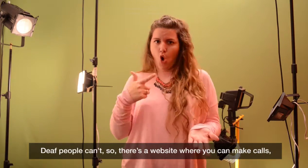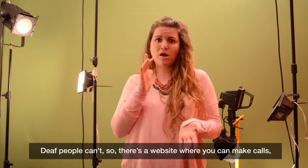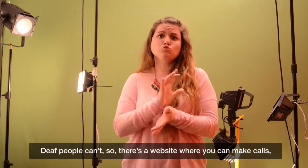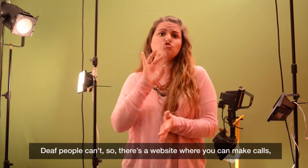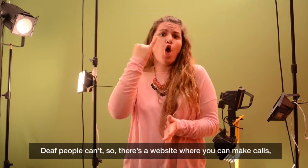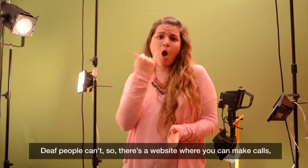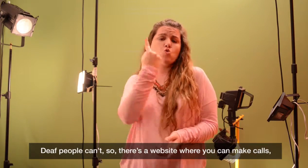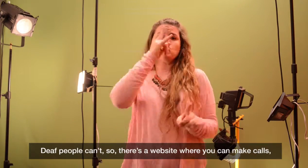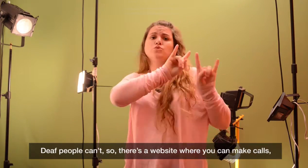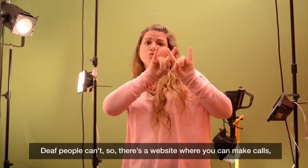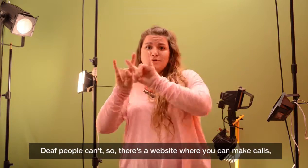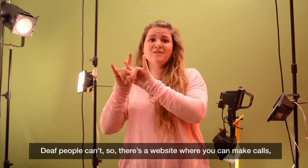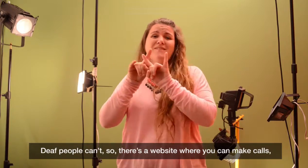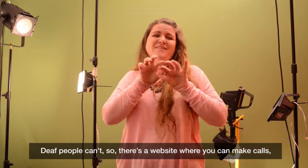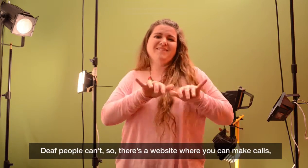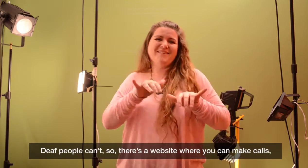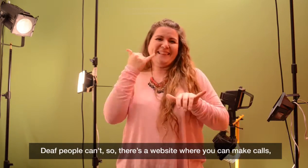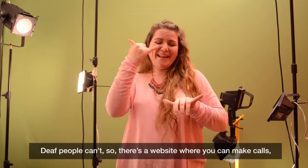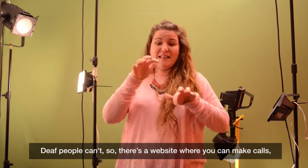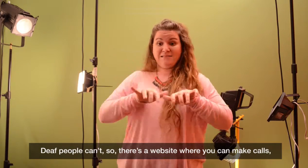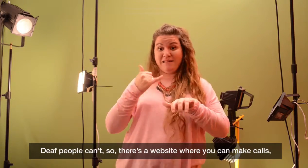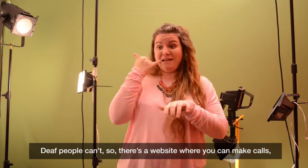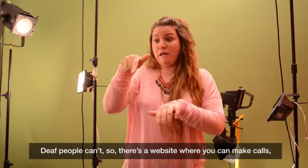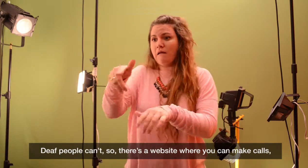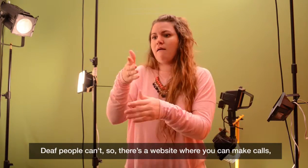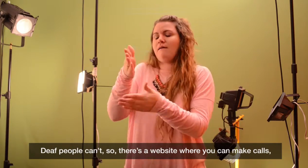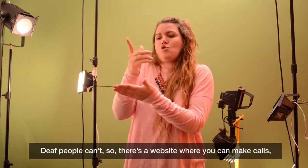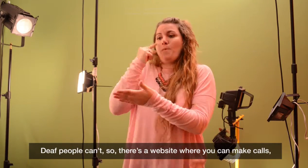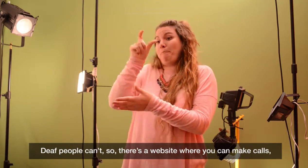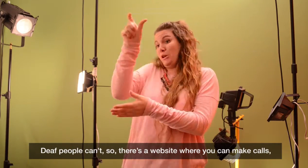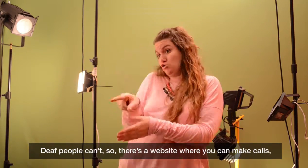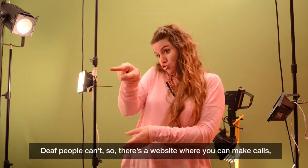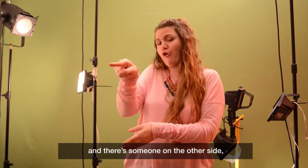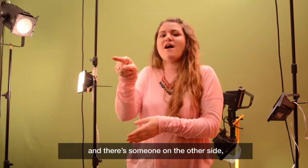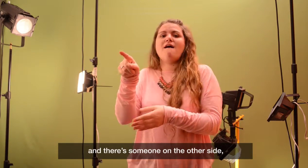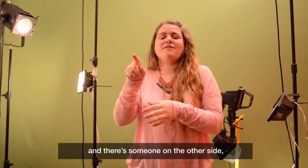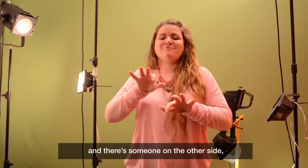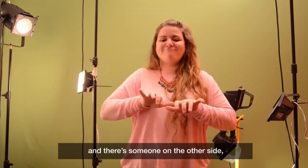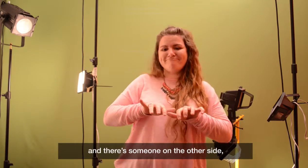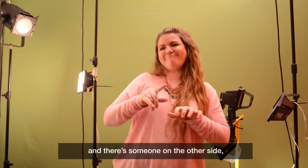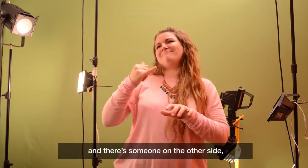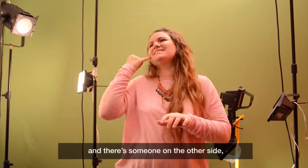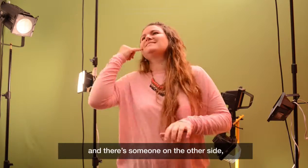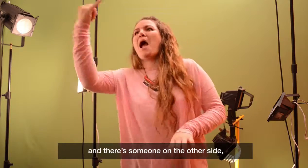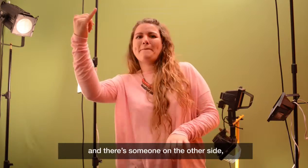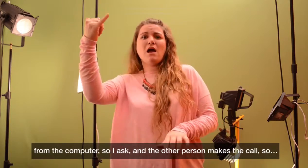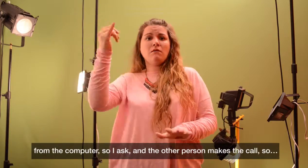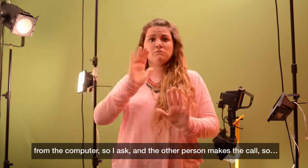persona? No puede hacerlo. Entonces hay una web en que se pone para llamar por teléfono, hay una persona del otro lado que desde la